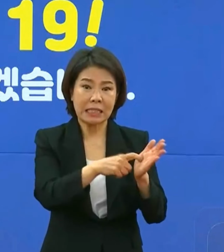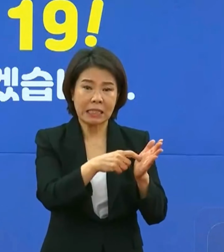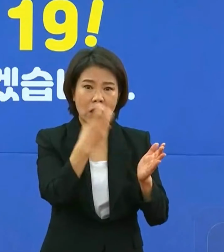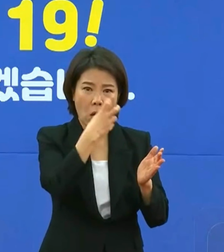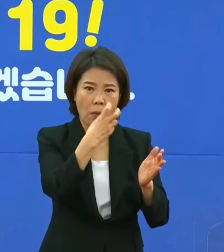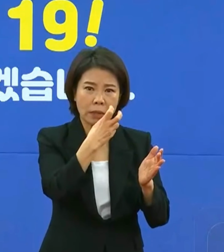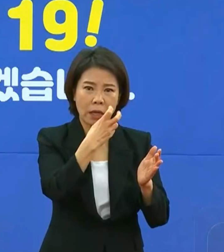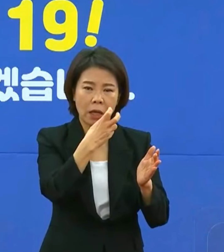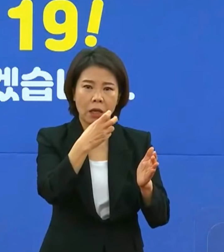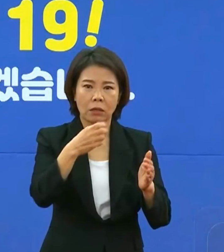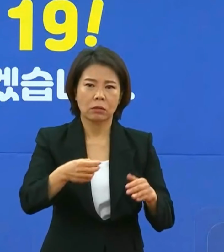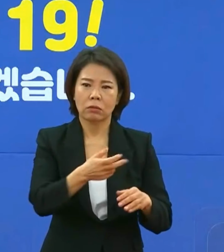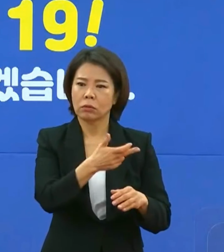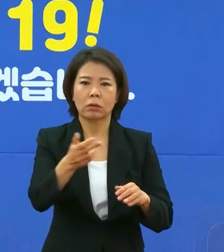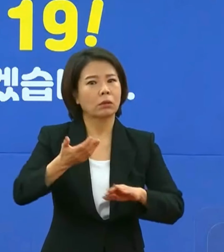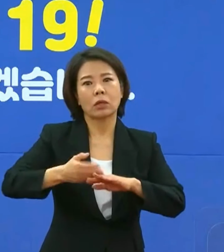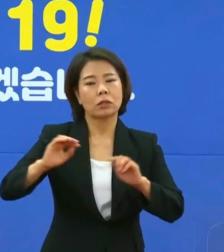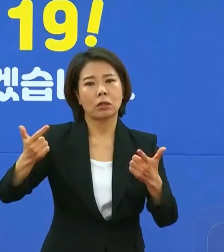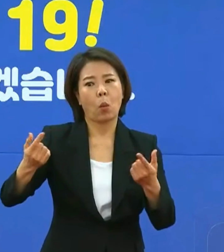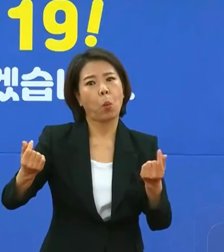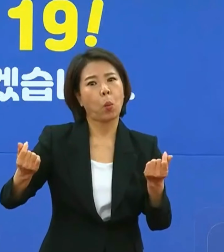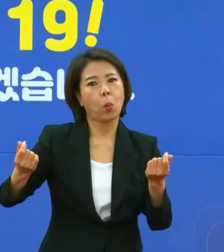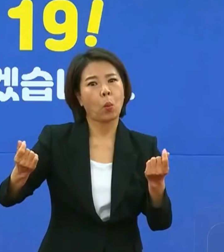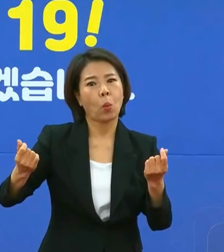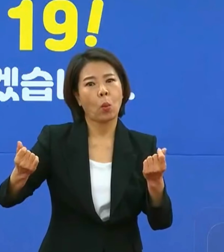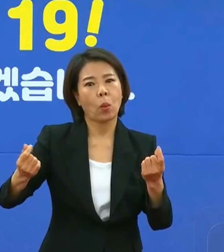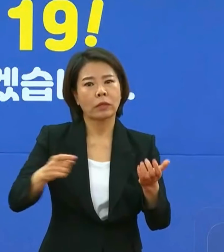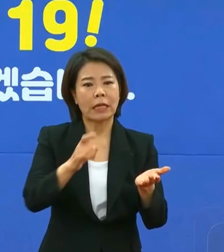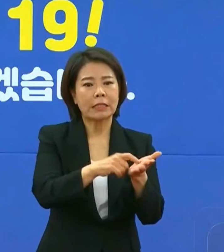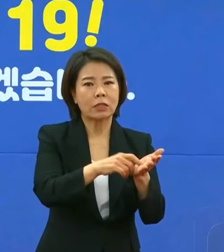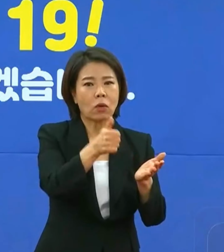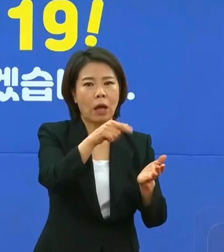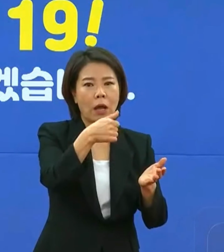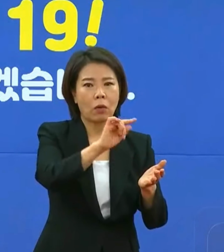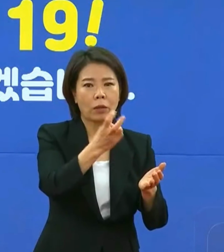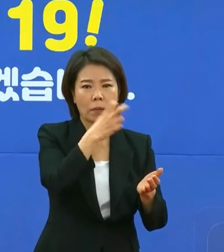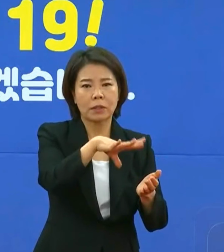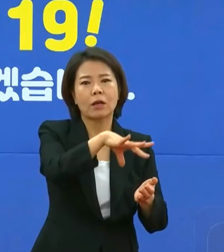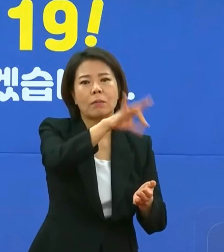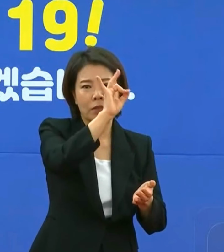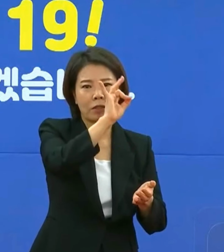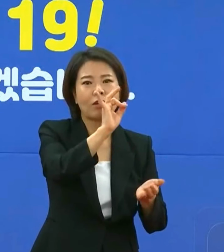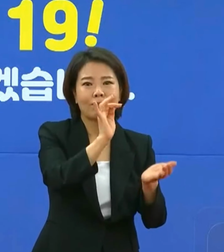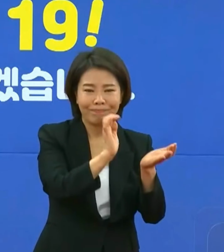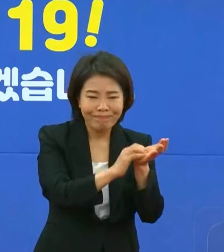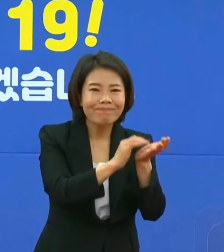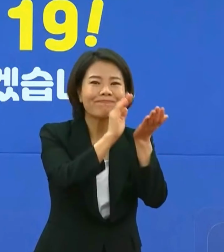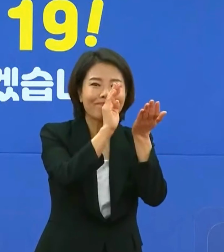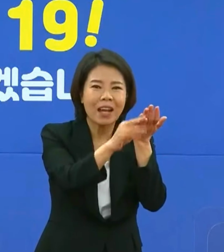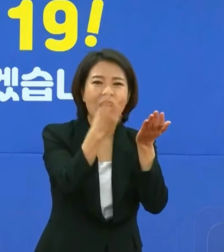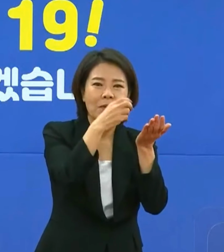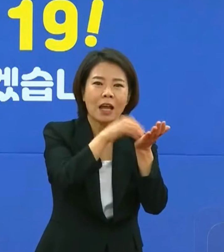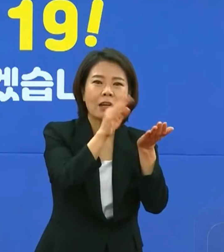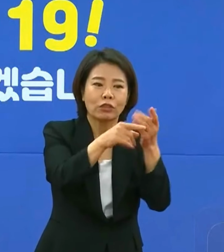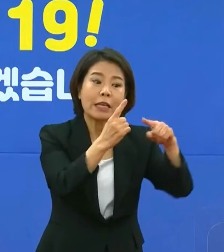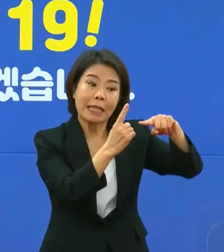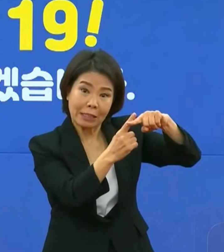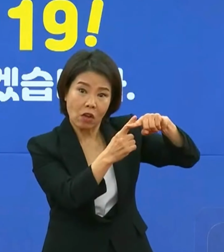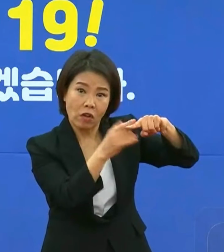정확도가 크게 다르지 않아서 신속한 검사를 먼저 어 하시고 여기에서 양성이 나오는